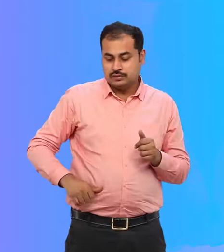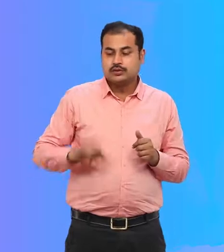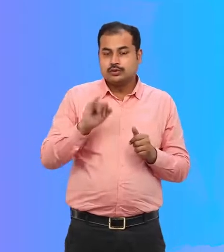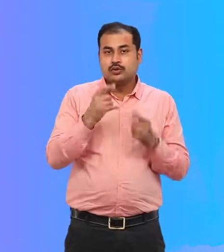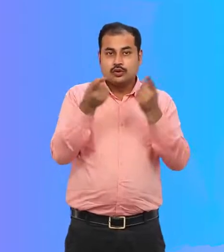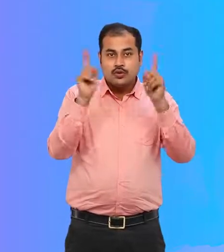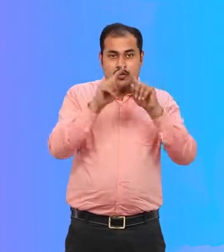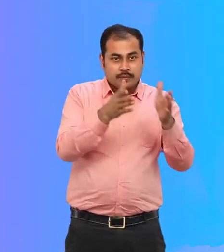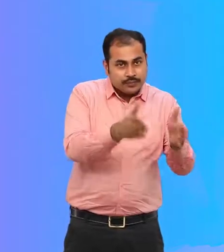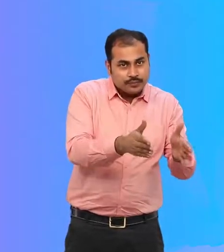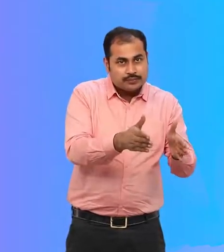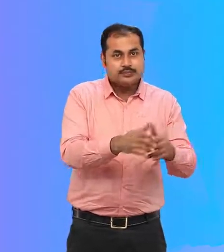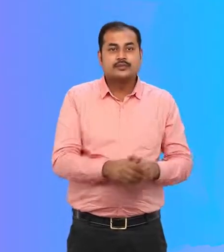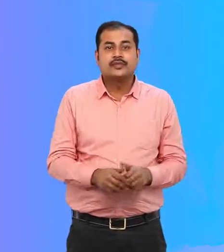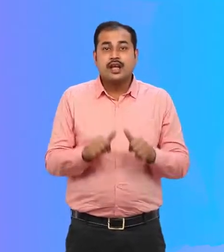शौचालय